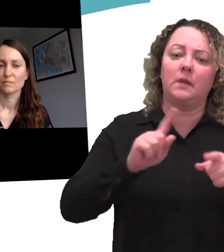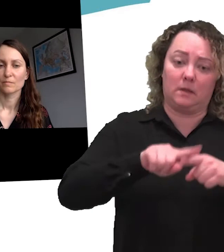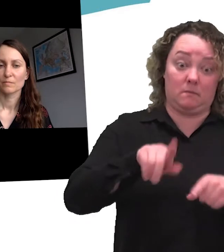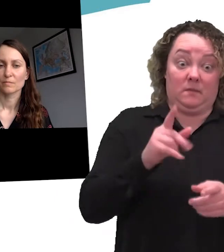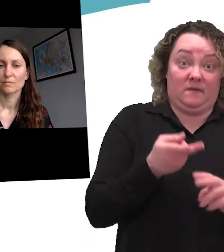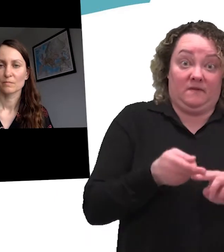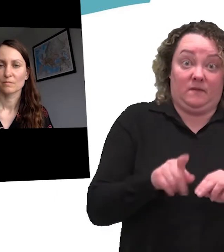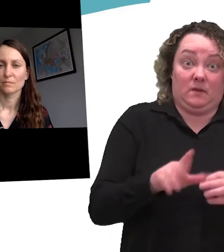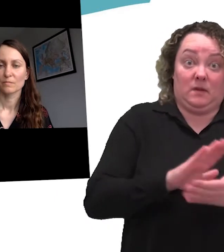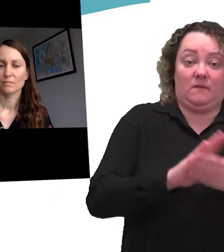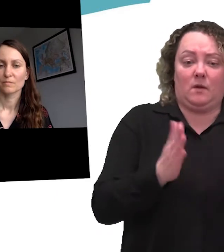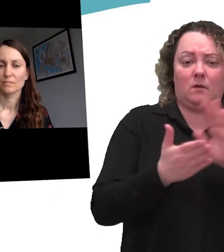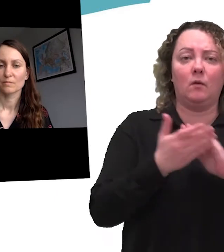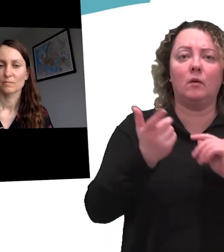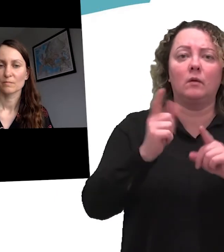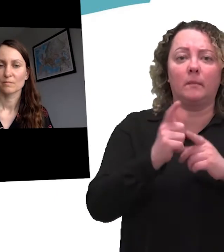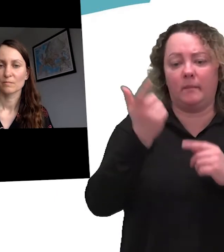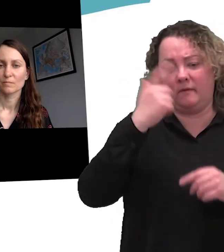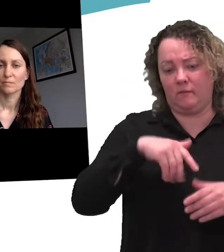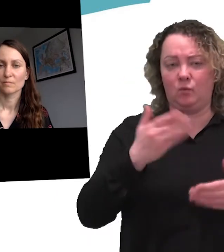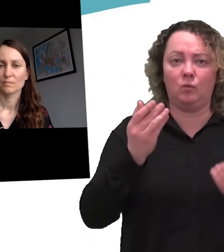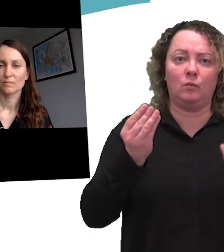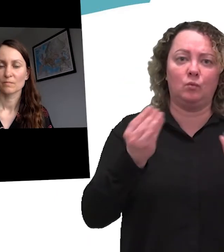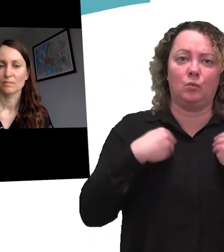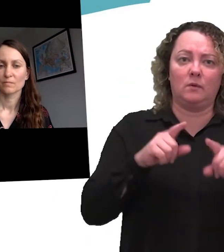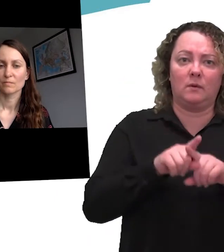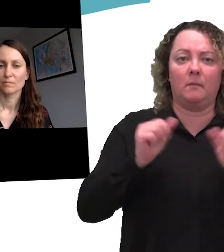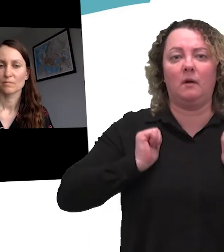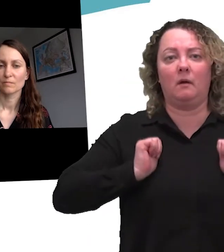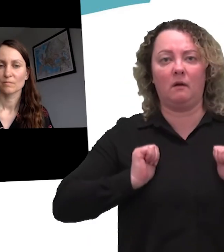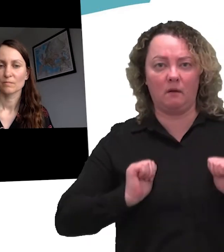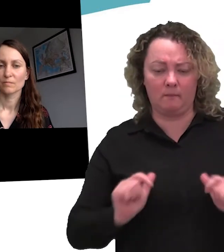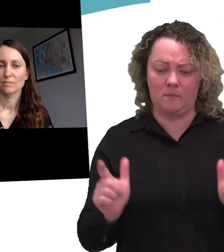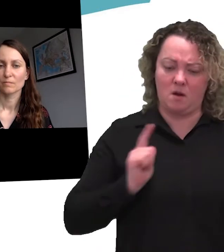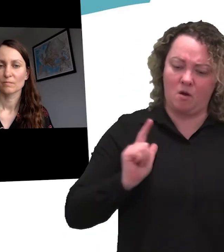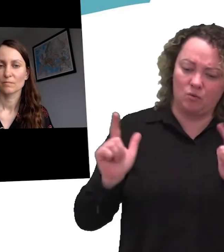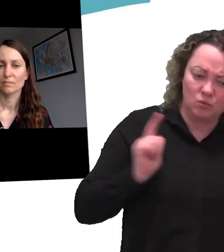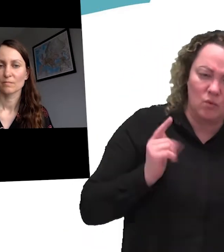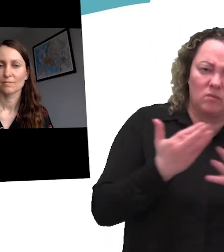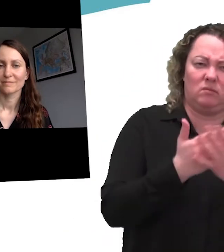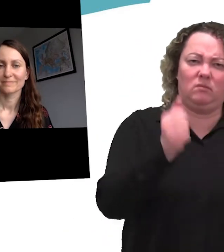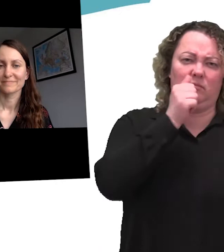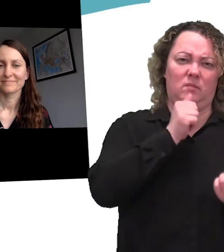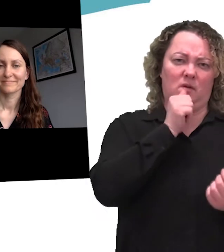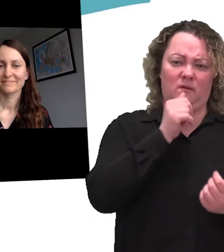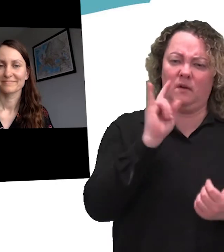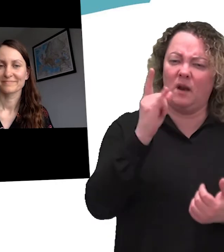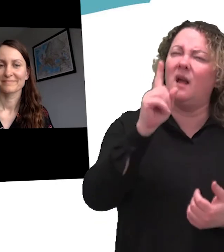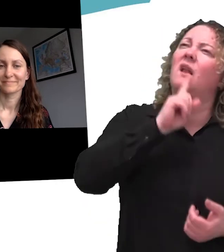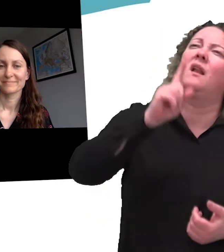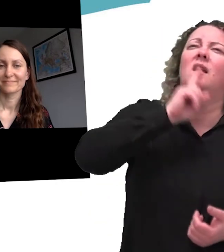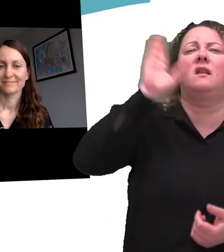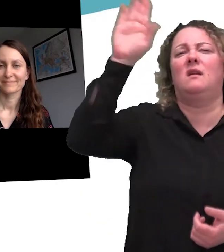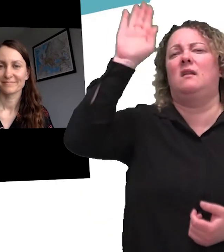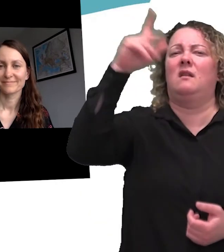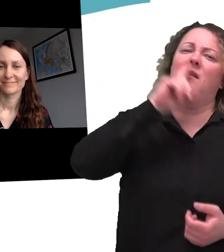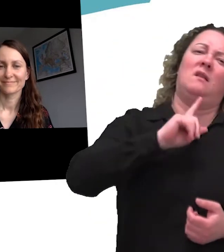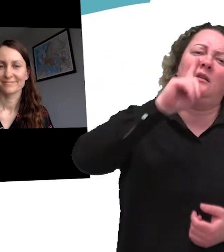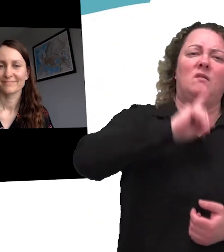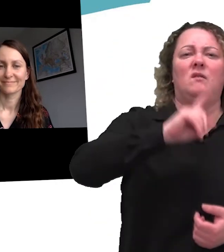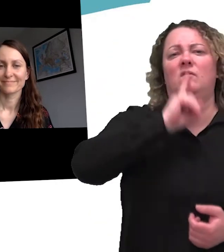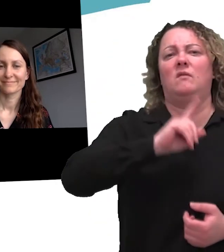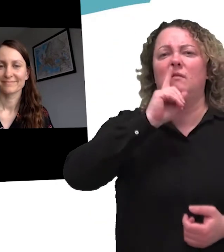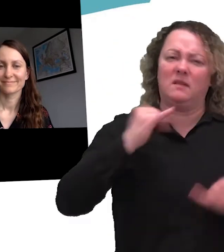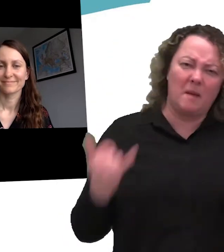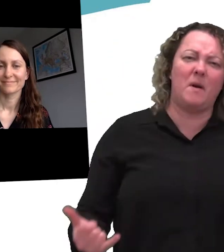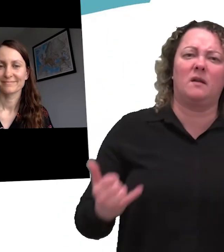ramybės. Tarkim, per atostogas, na, žinom, kad vaikai ledai, ar dabar ledau, o dabar, o